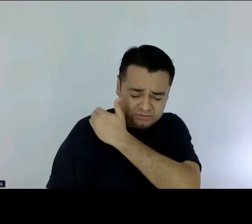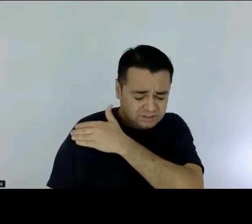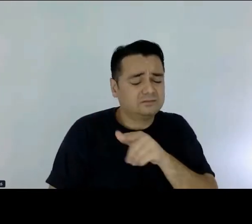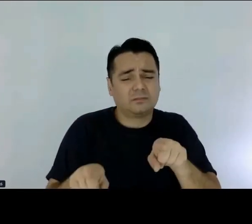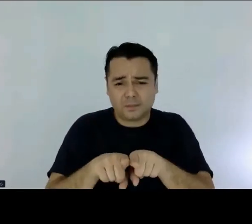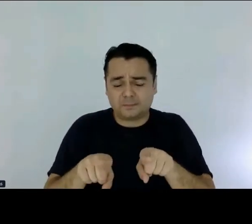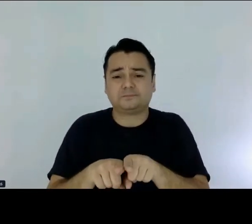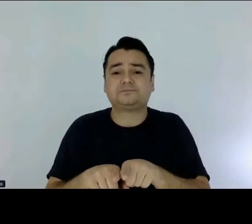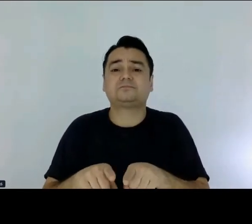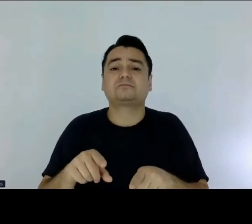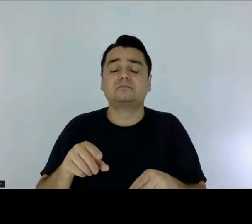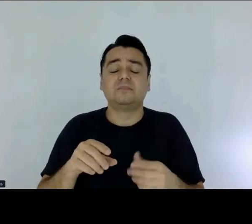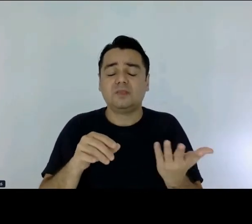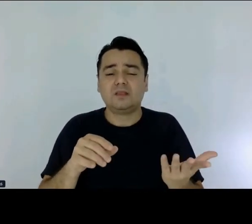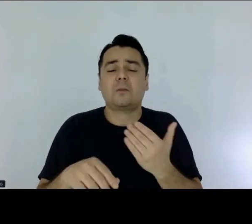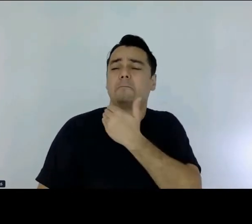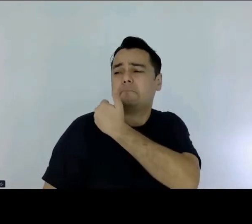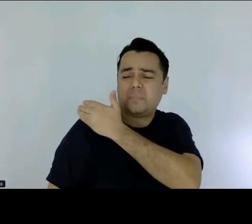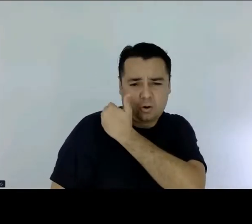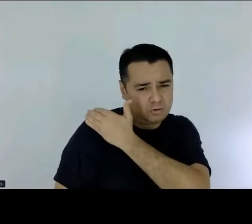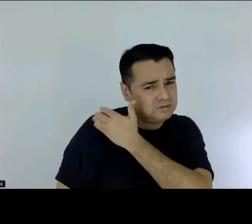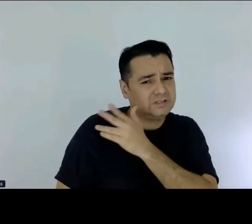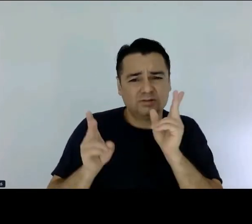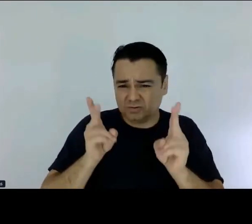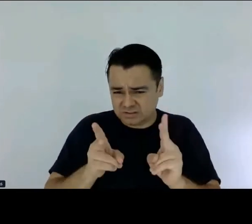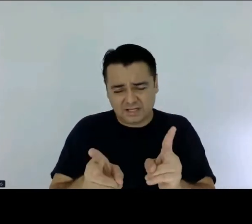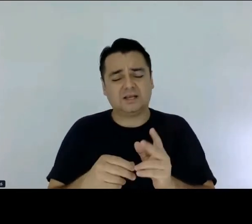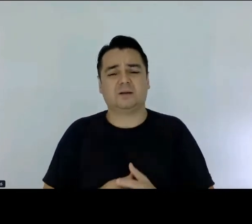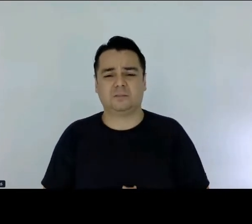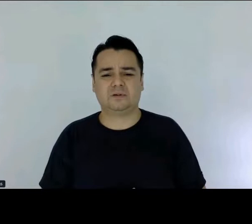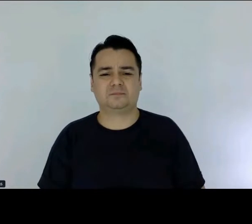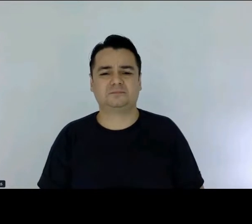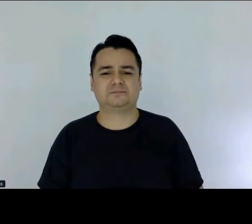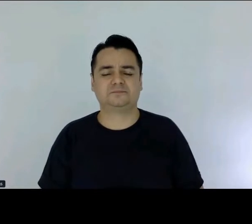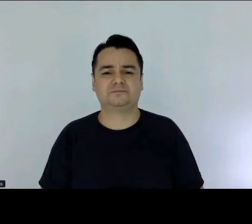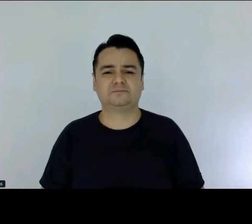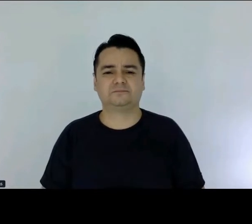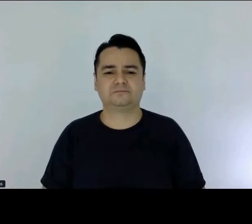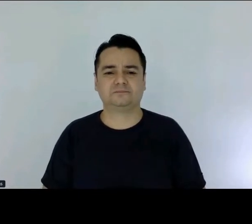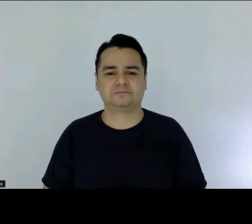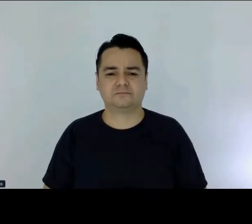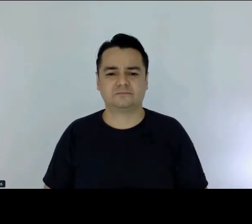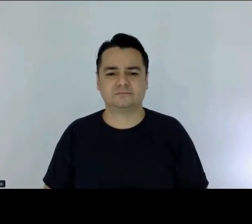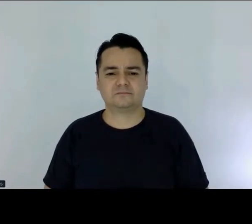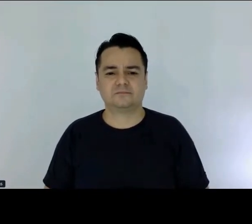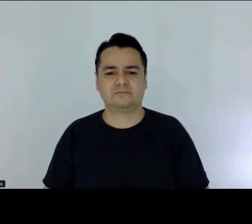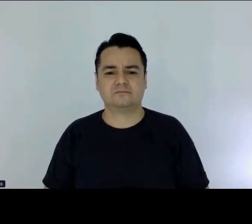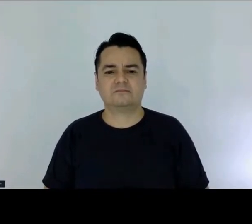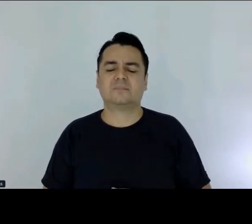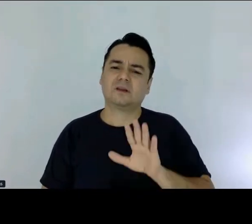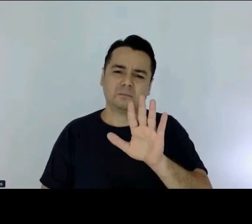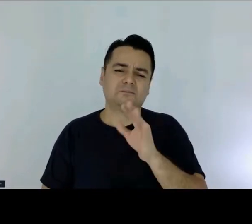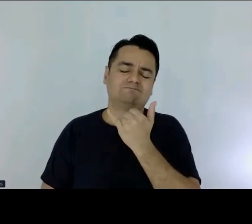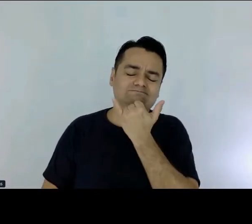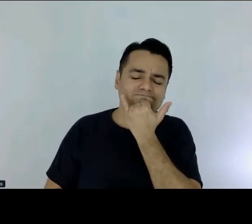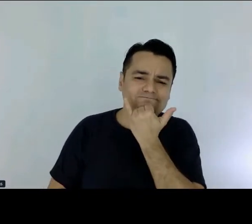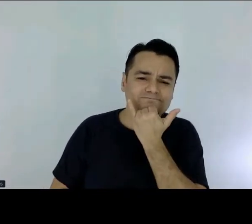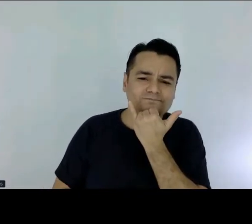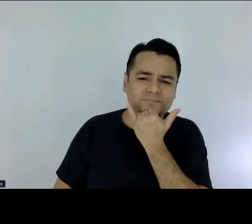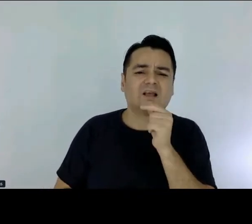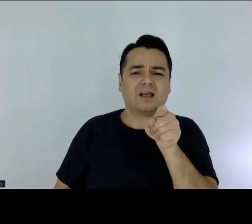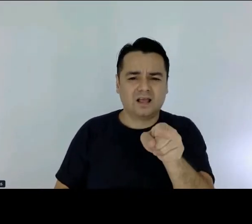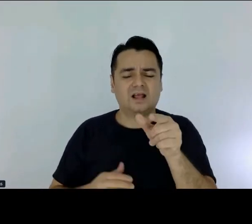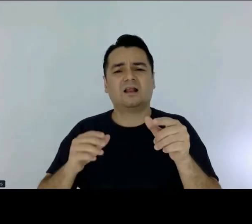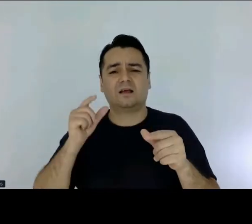o preconceito sempre é o mesmo. Mas, gente, desculpa, eu sou